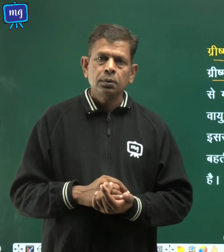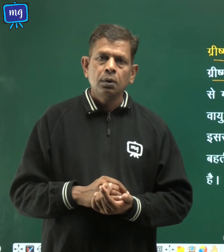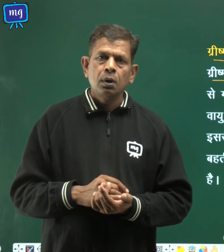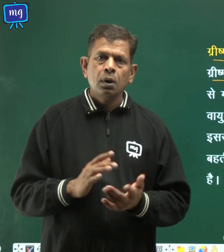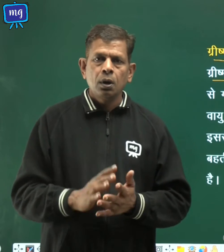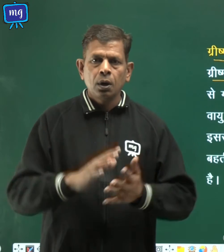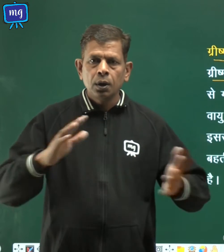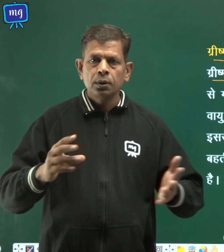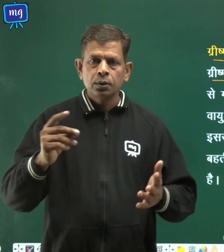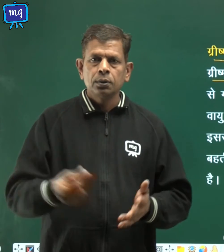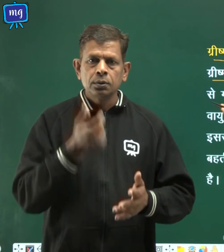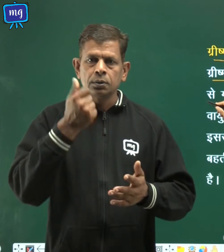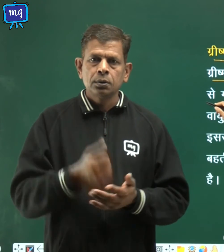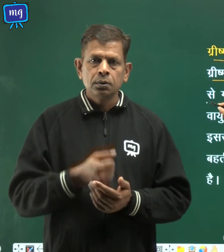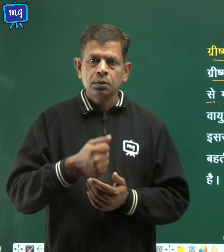अधिक तेजी से